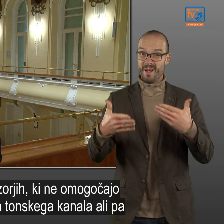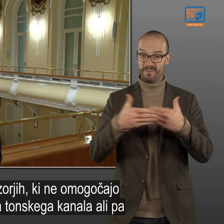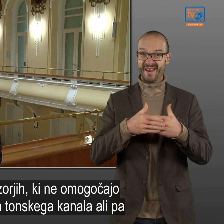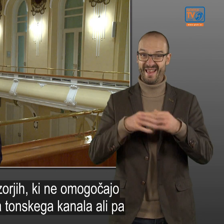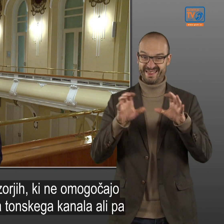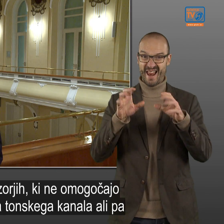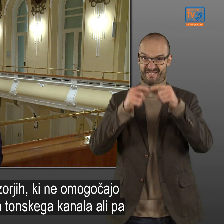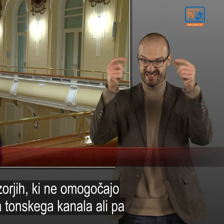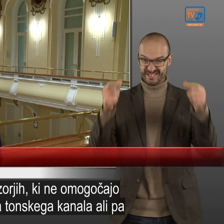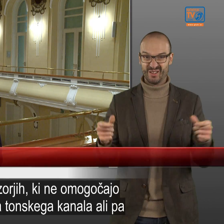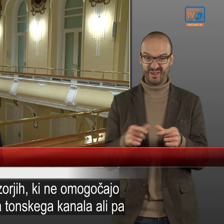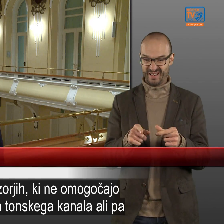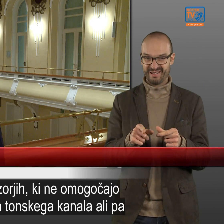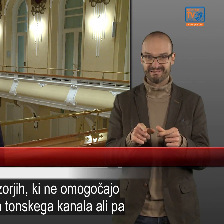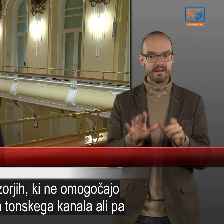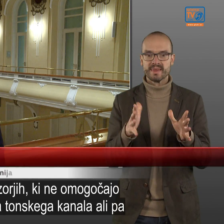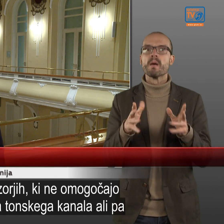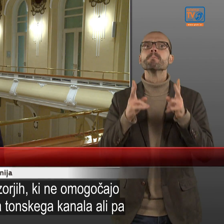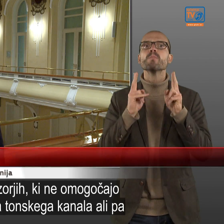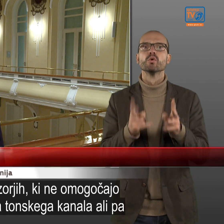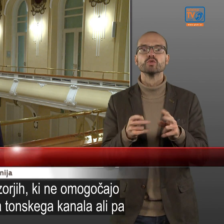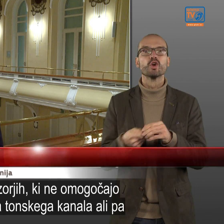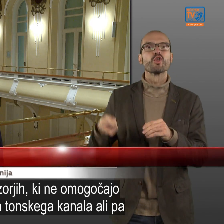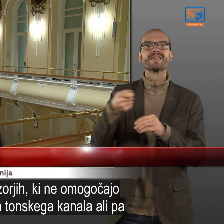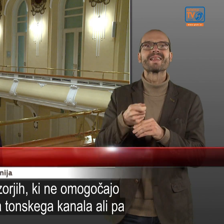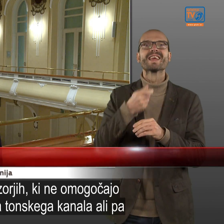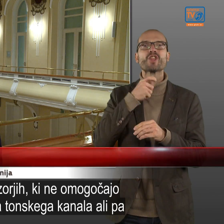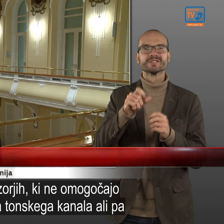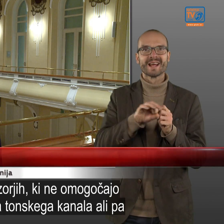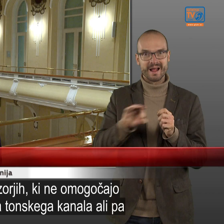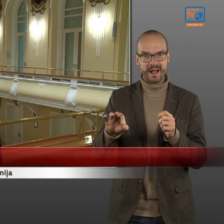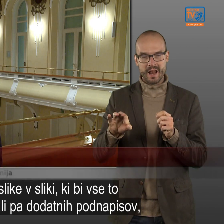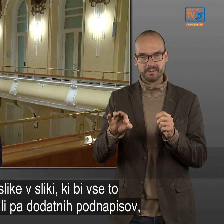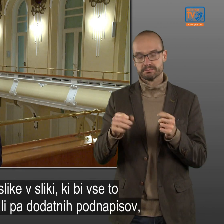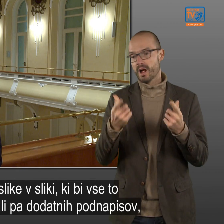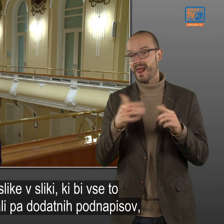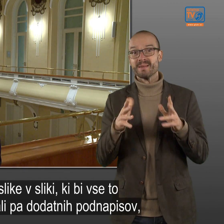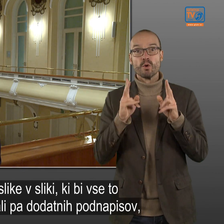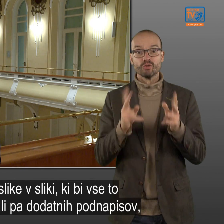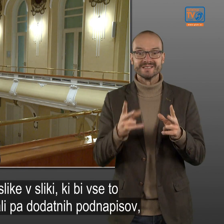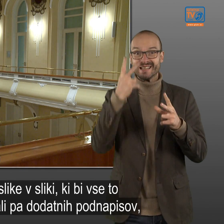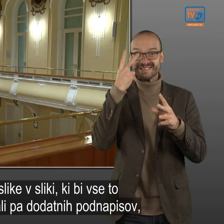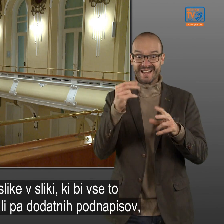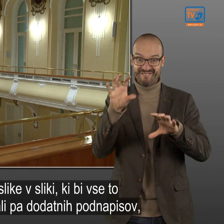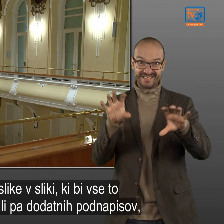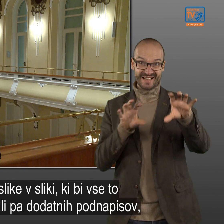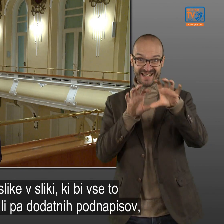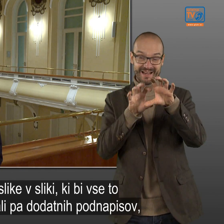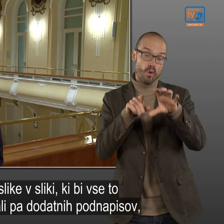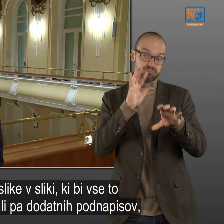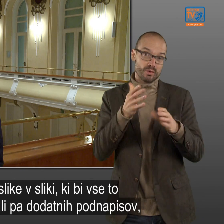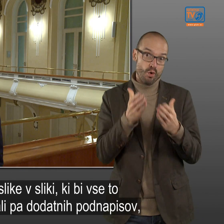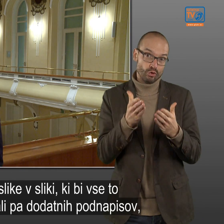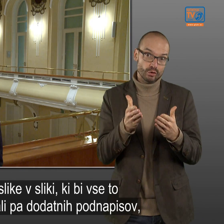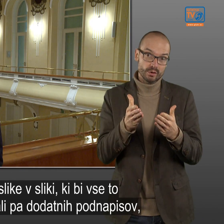Pri televizorjih, ki ne dajo možnosti dodatnega tonskega kanala ali pa dodatne slike v sliki, ki bi vse